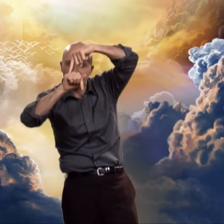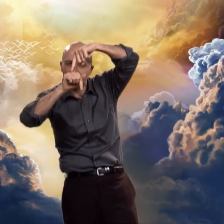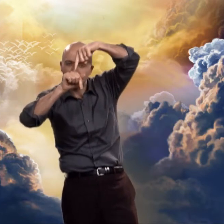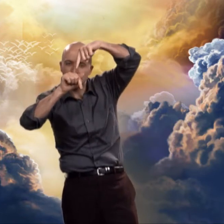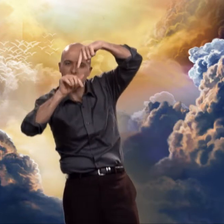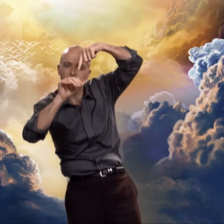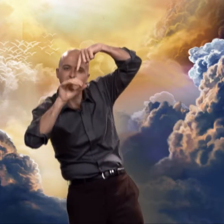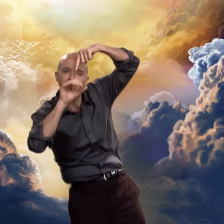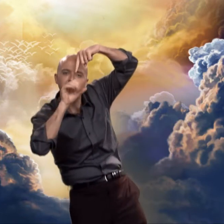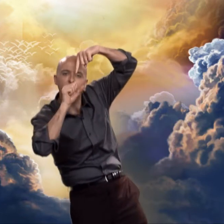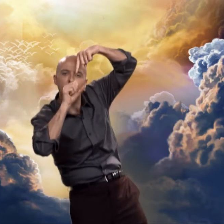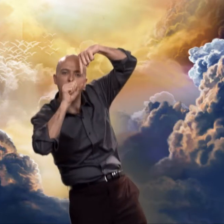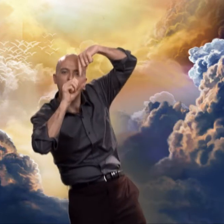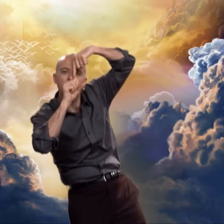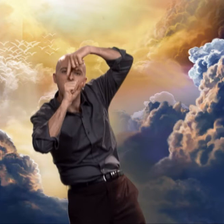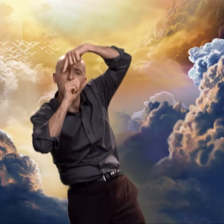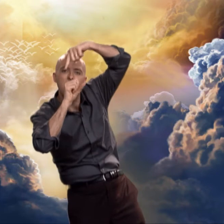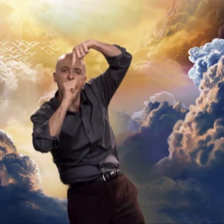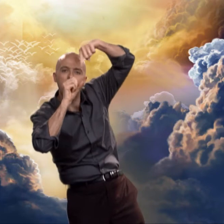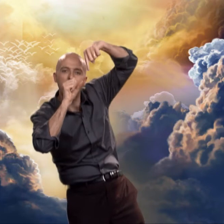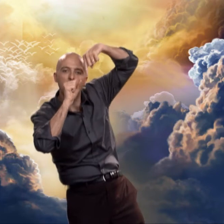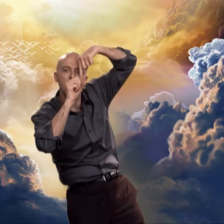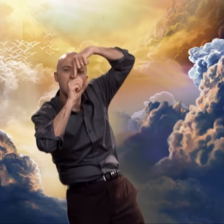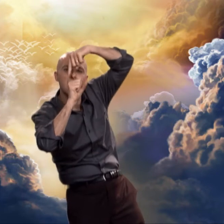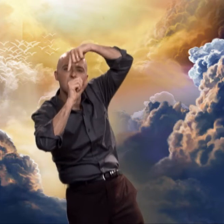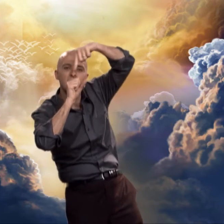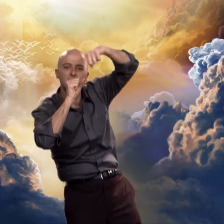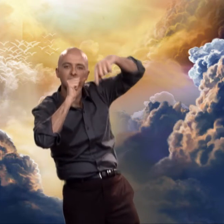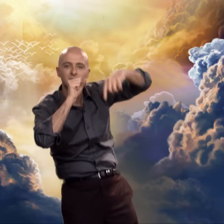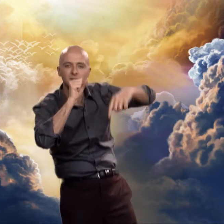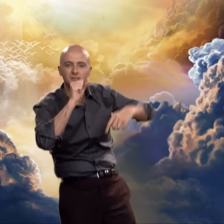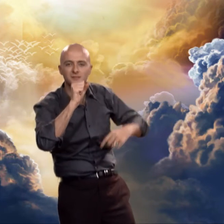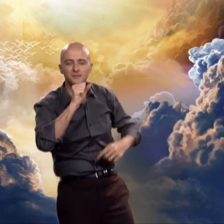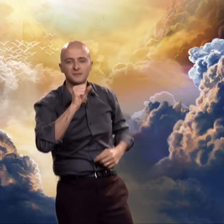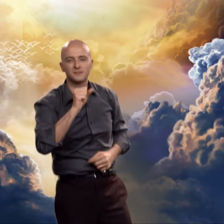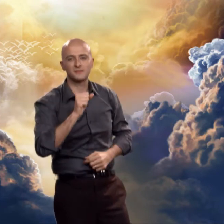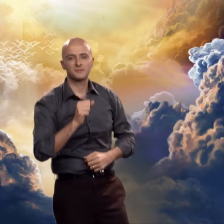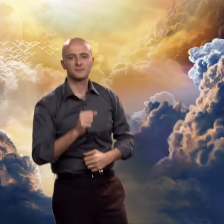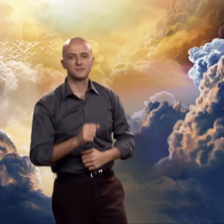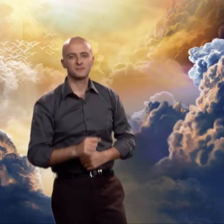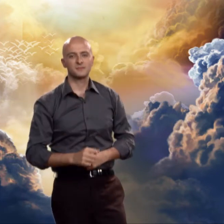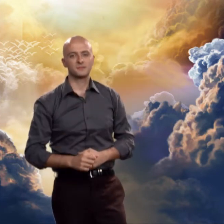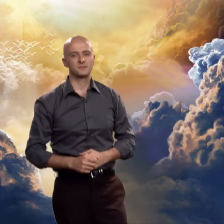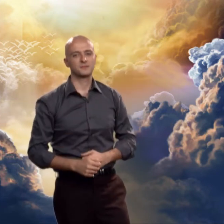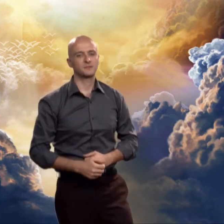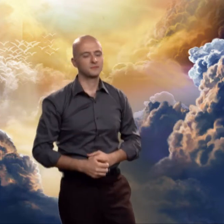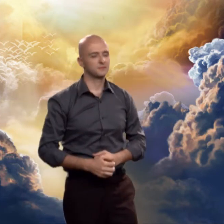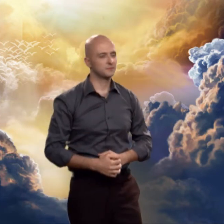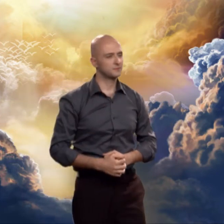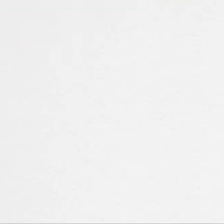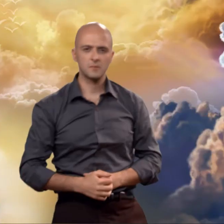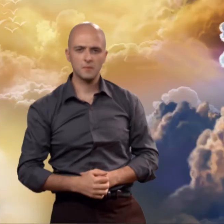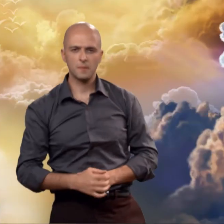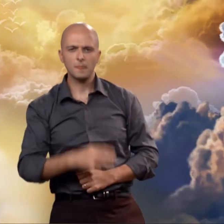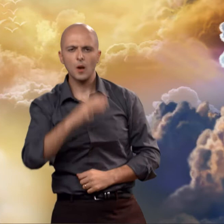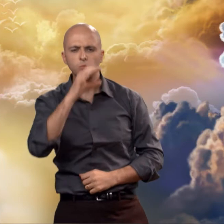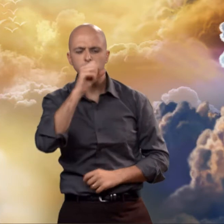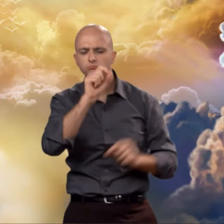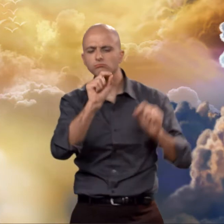santificou. O sábado, diz o Senhor, é um sinal entre nós. Então vocês saberão que eu sou o Senhor, o